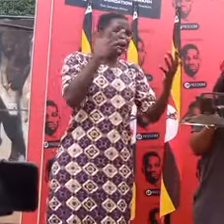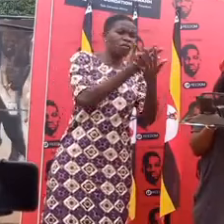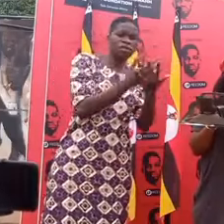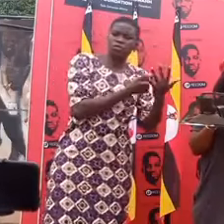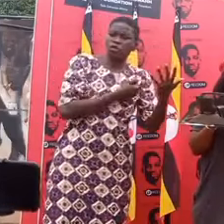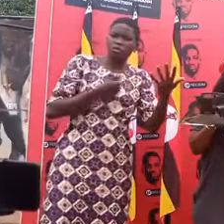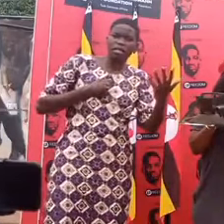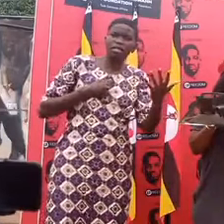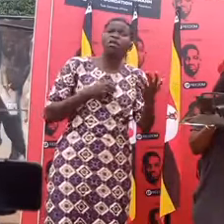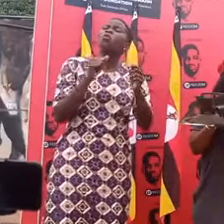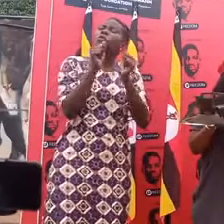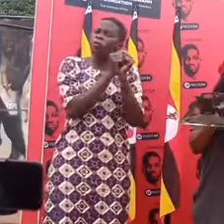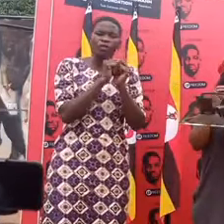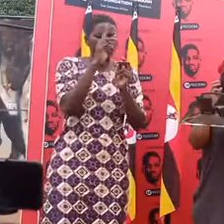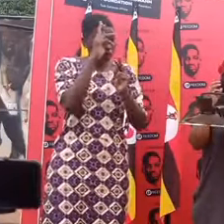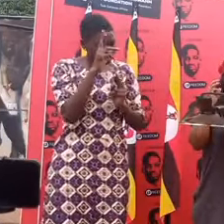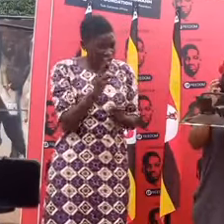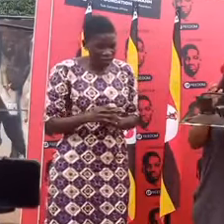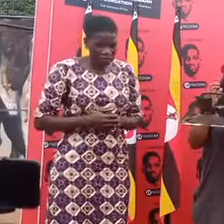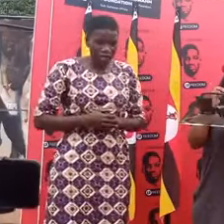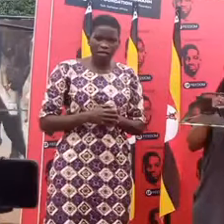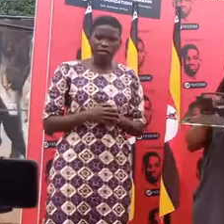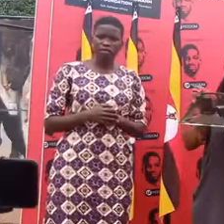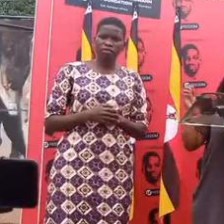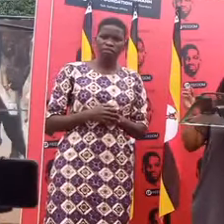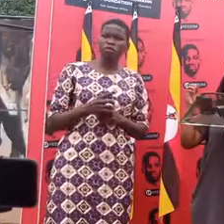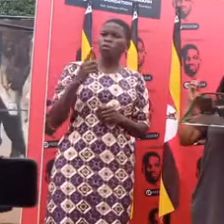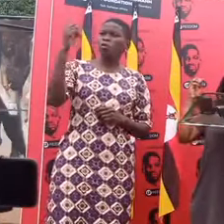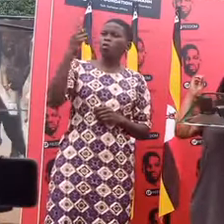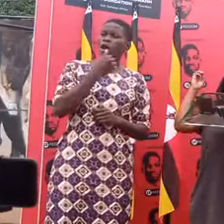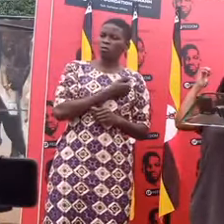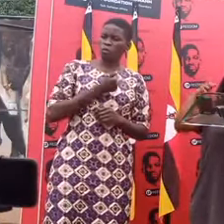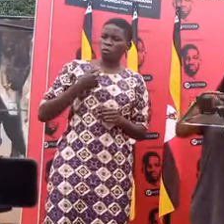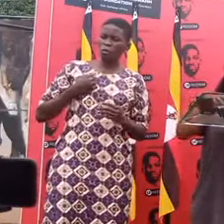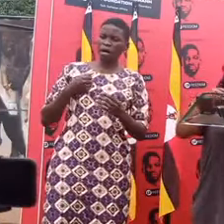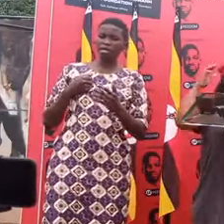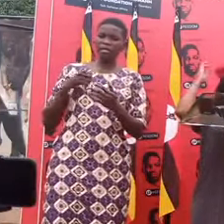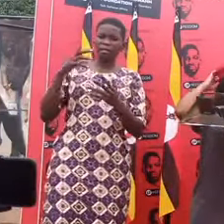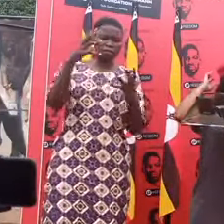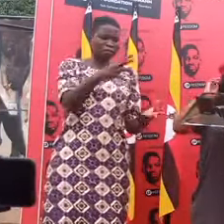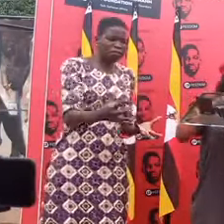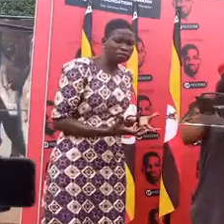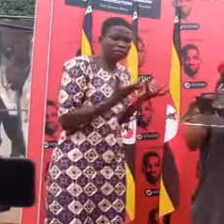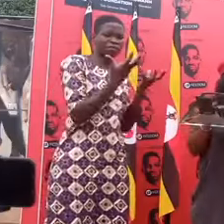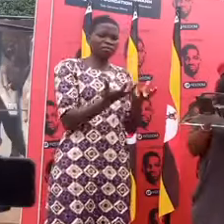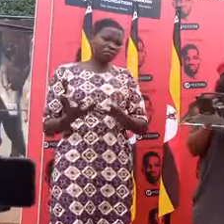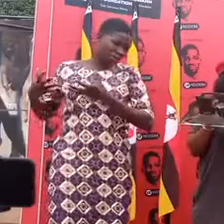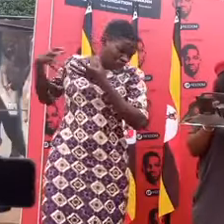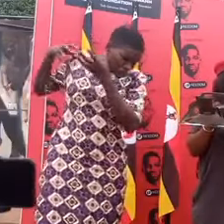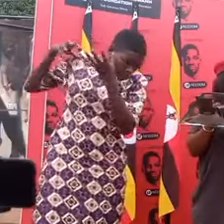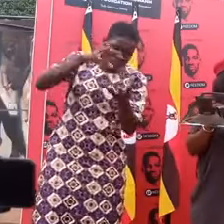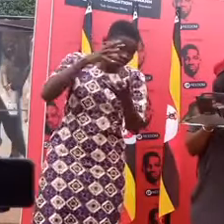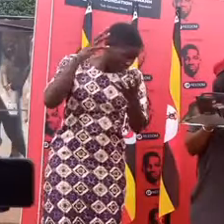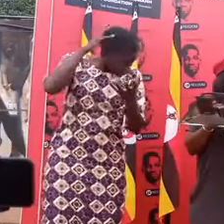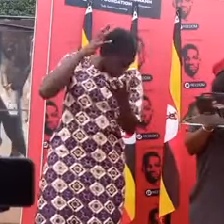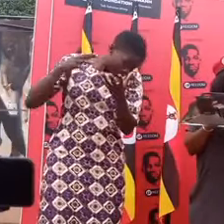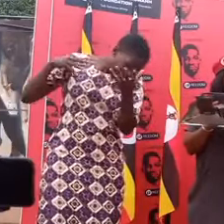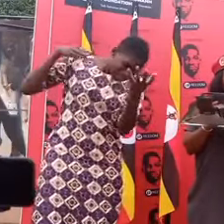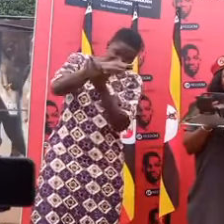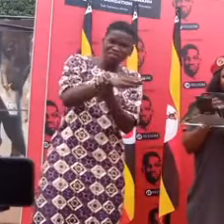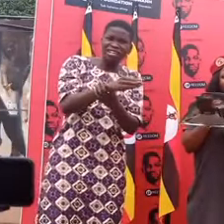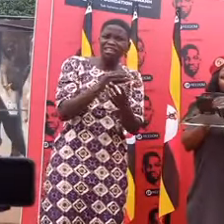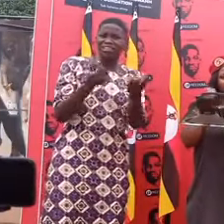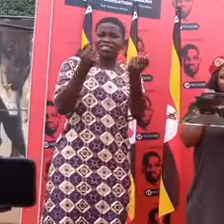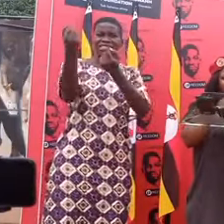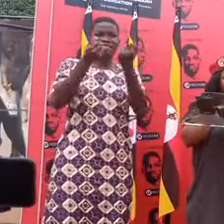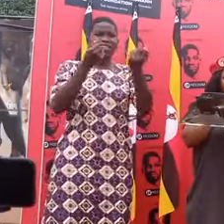chitibwa. Kwa tunulie tufana ya chomu chala kubaku watani baku wakabanga lingo mtuwekwe kwa kuko seyo. Nunga